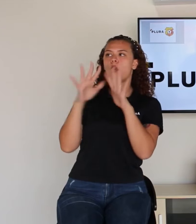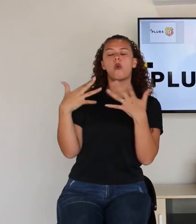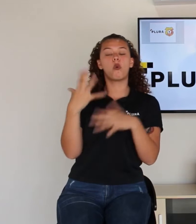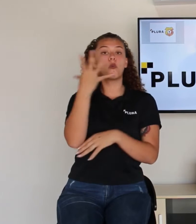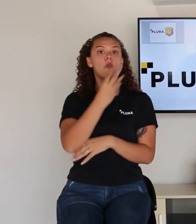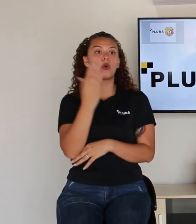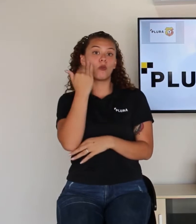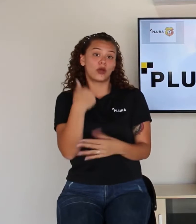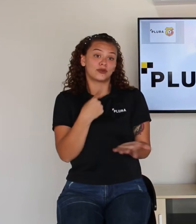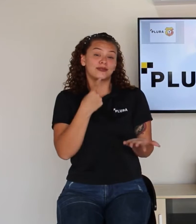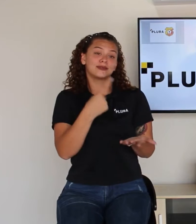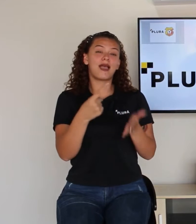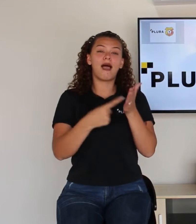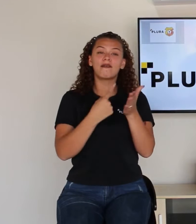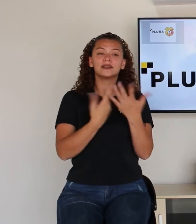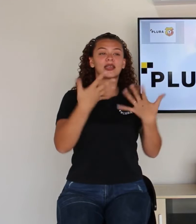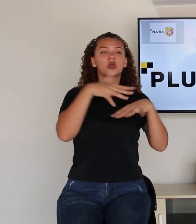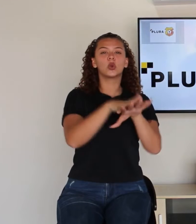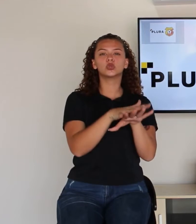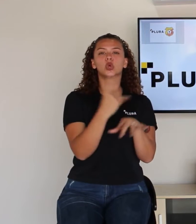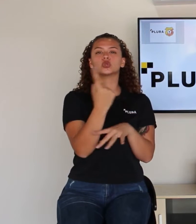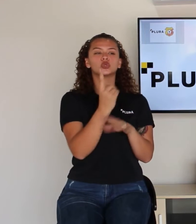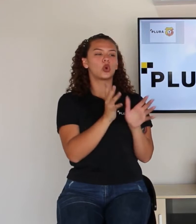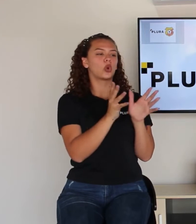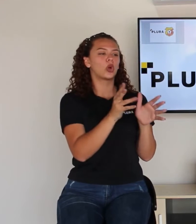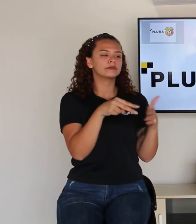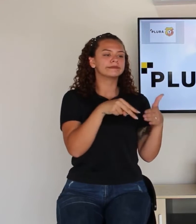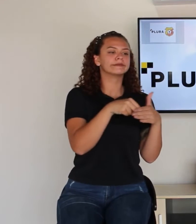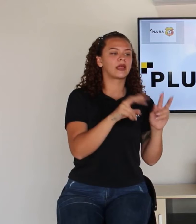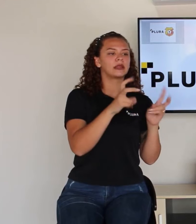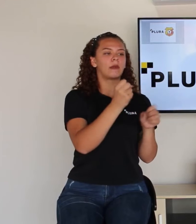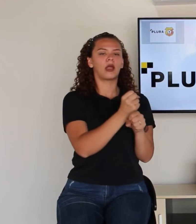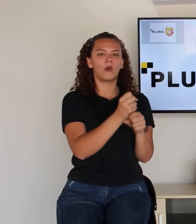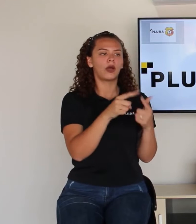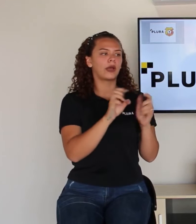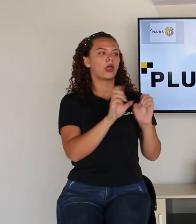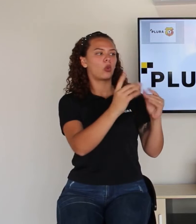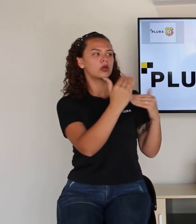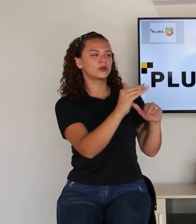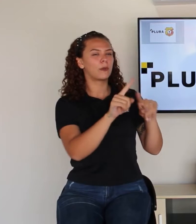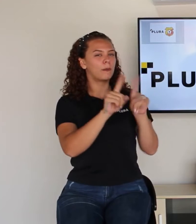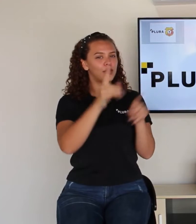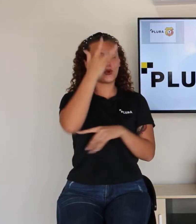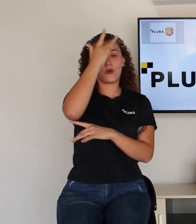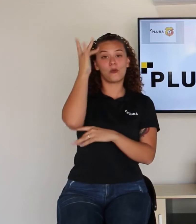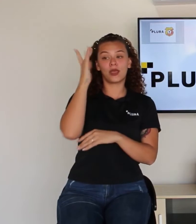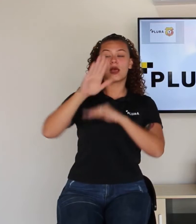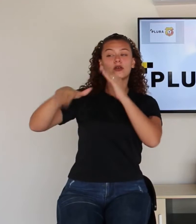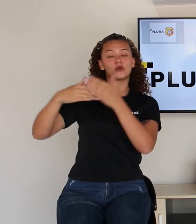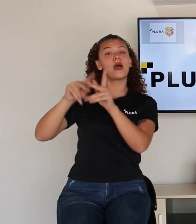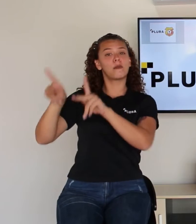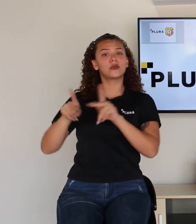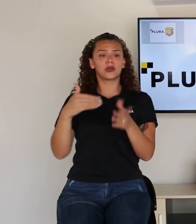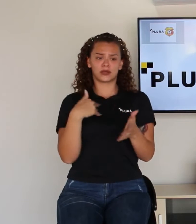atención. Porque como les decía, a veces la inclusión se queda pegada en temas laborales o de educación, pero se nos olvida que todas las